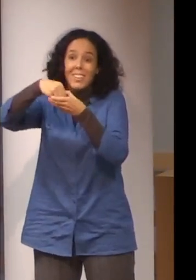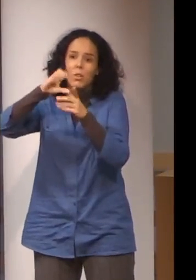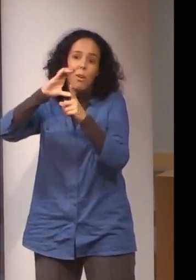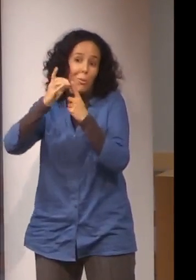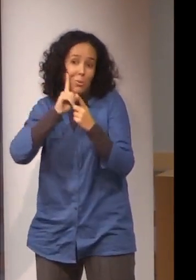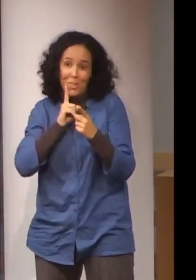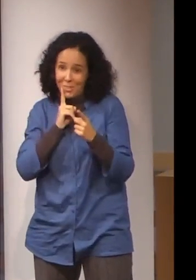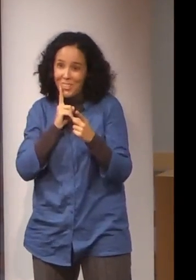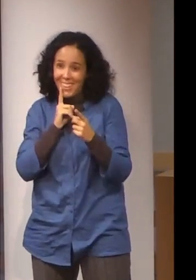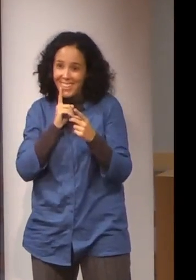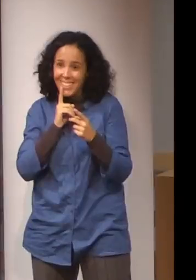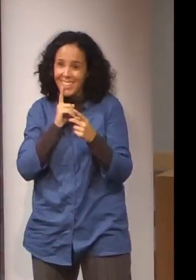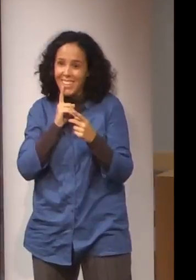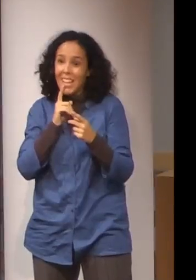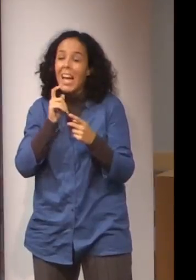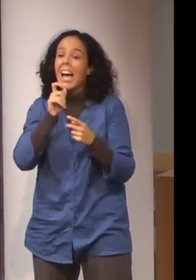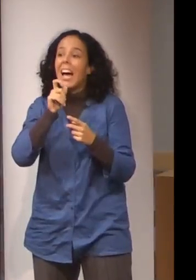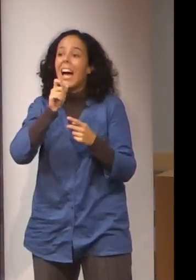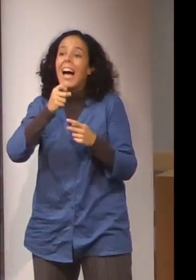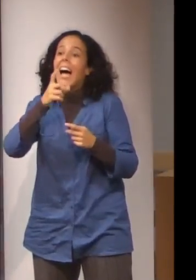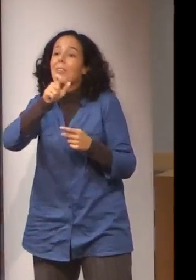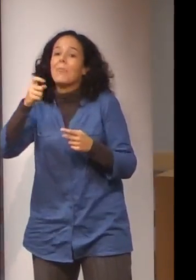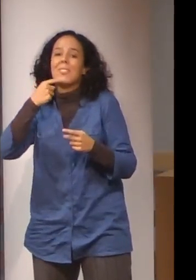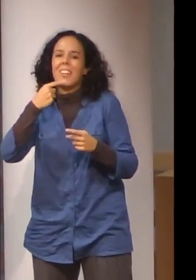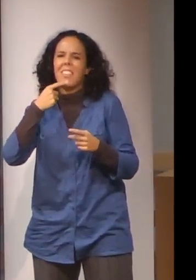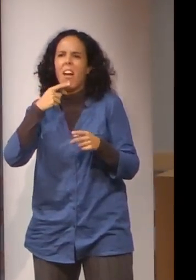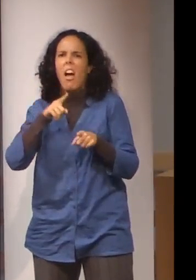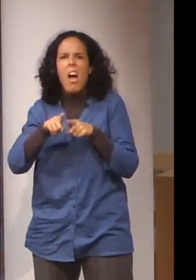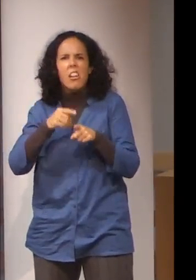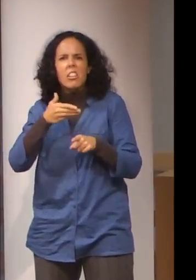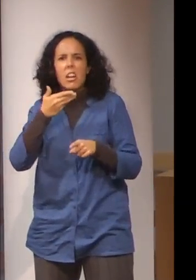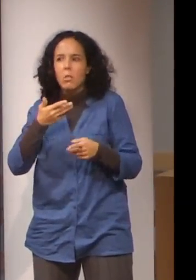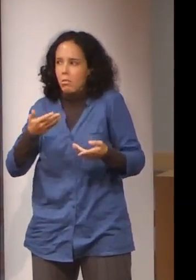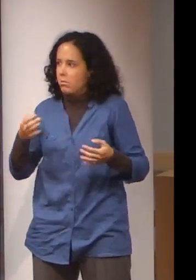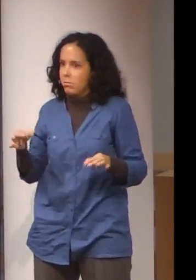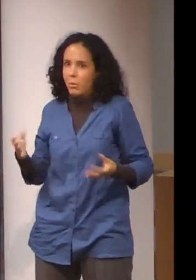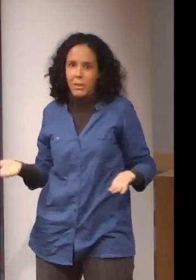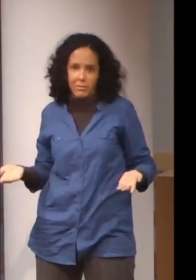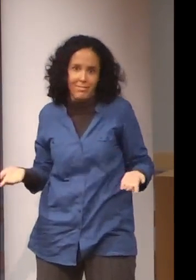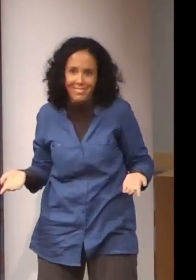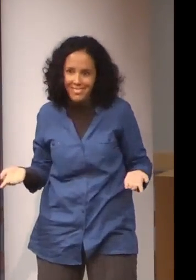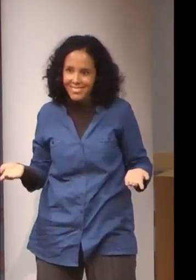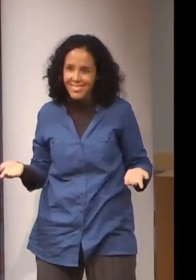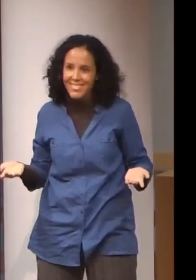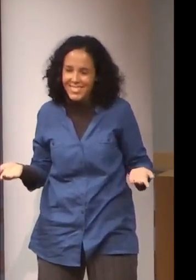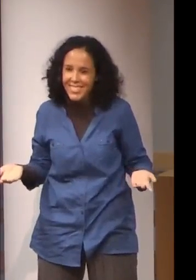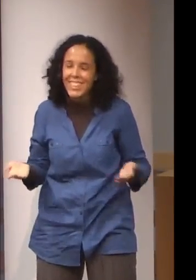Y además es muy interesante porque la literatura va ligada a la cultura sorda.